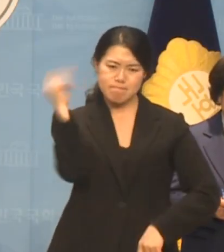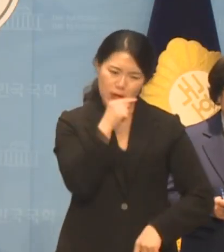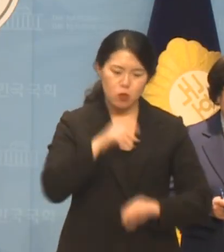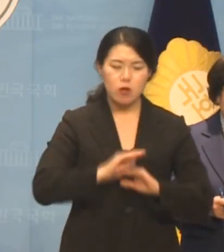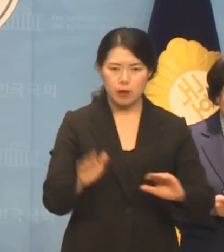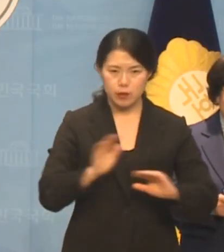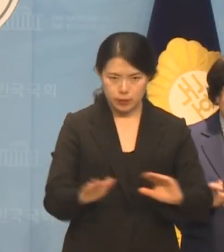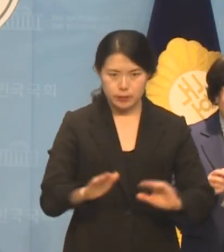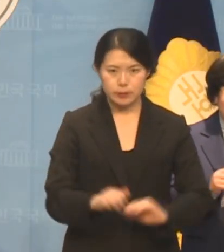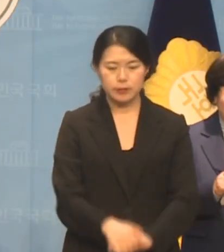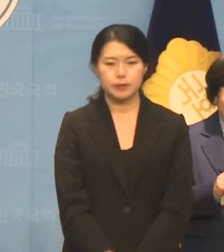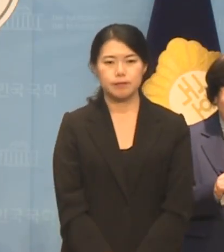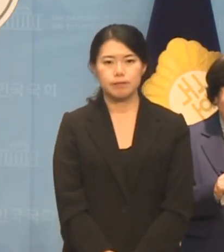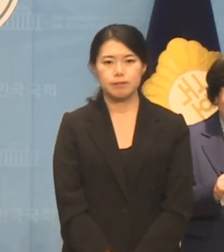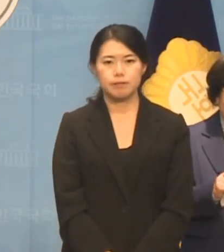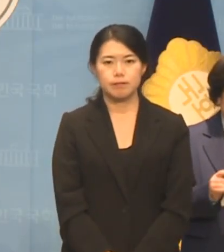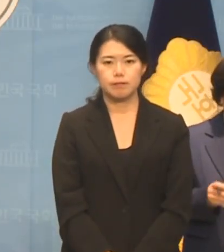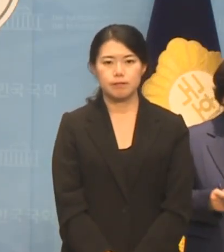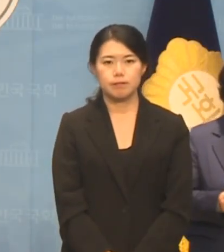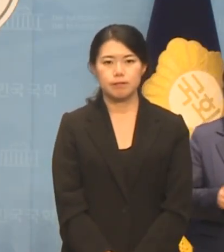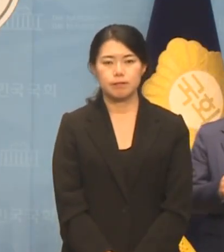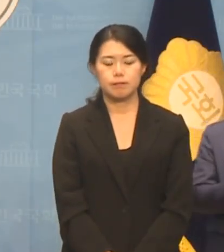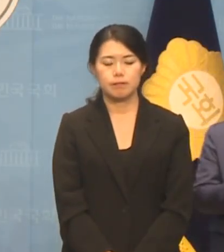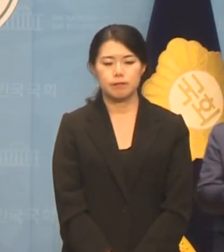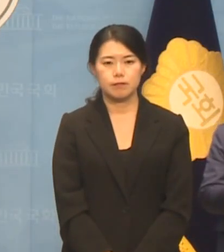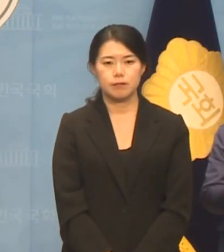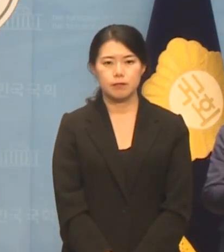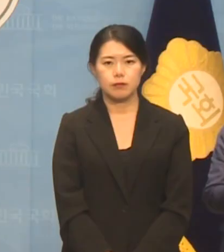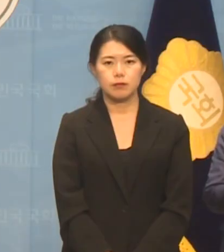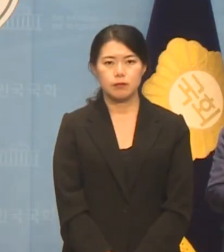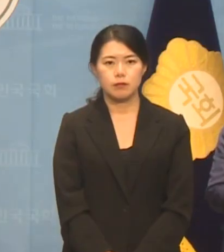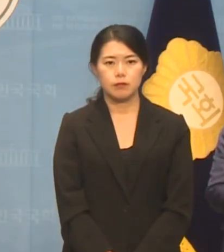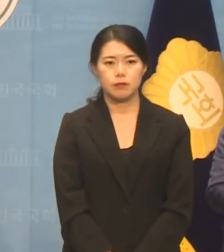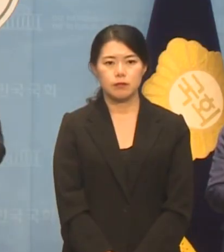대처해 나가겠습니다.